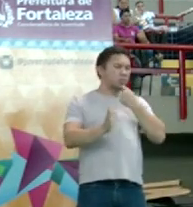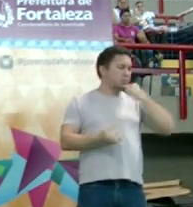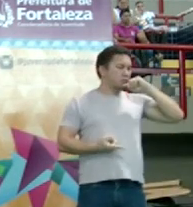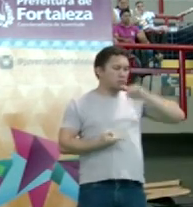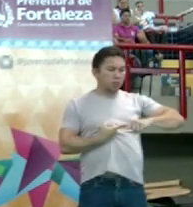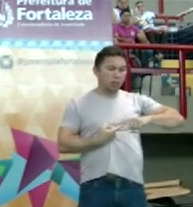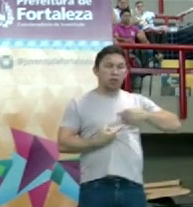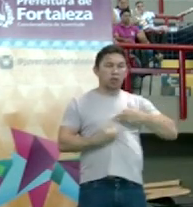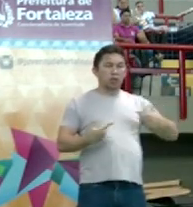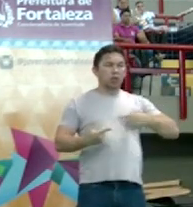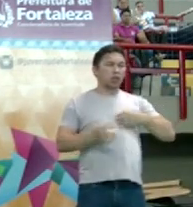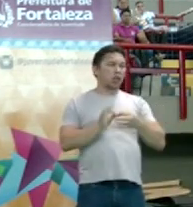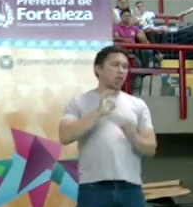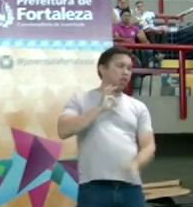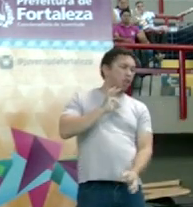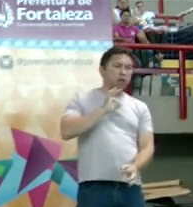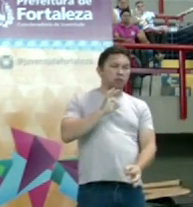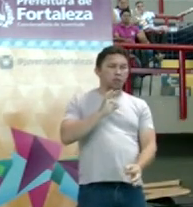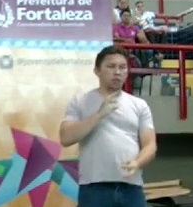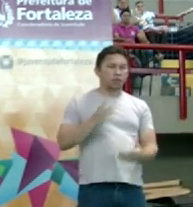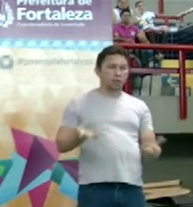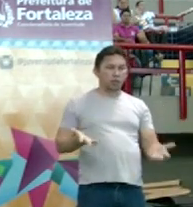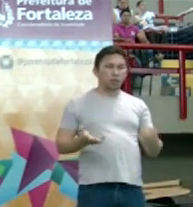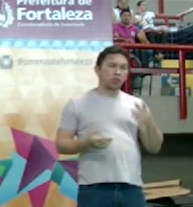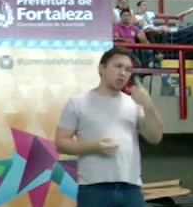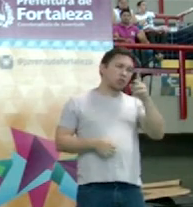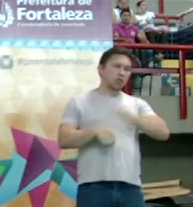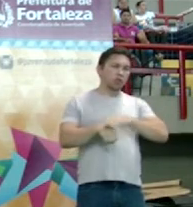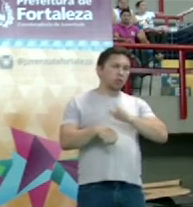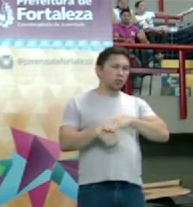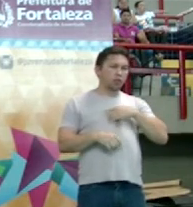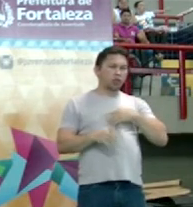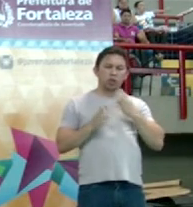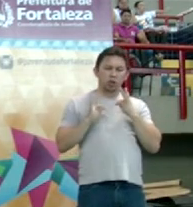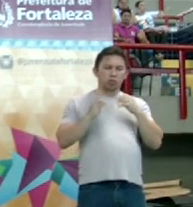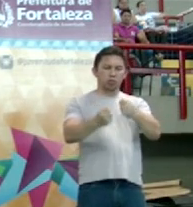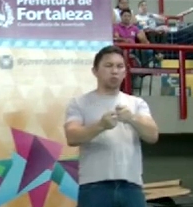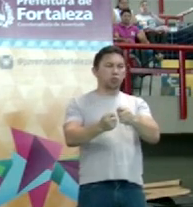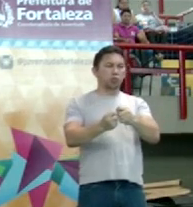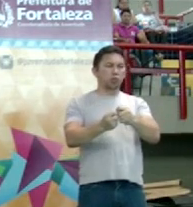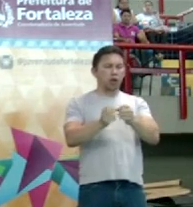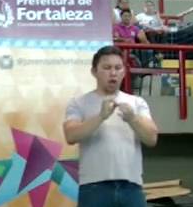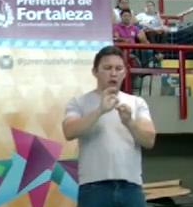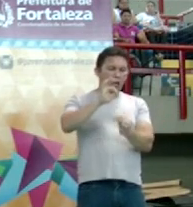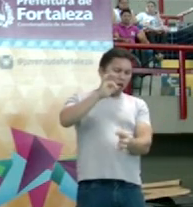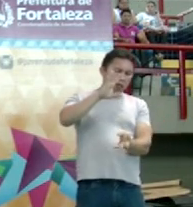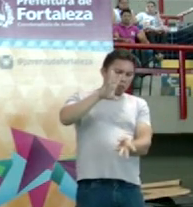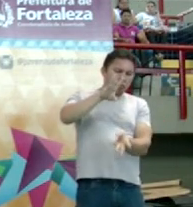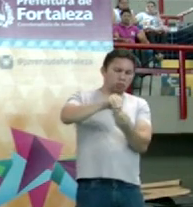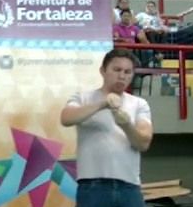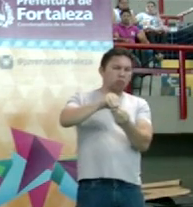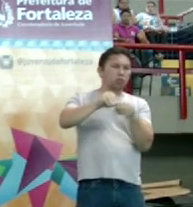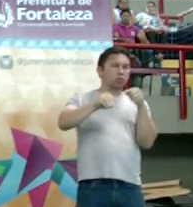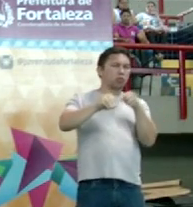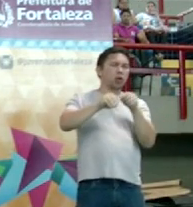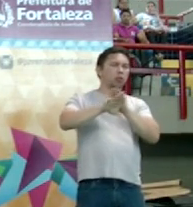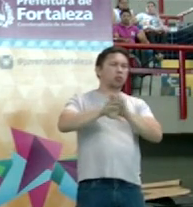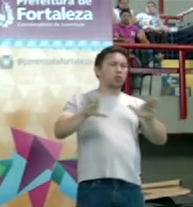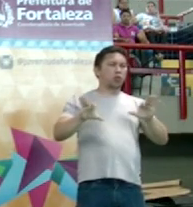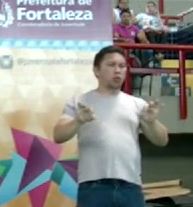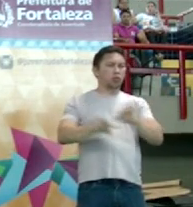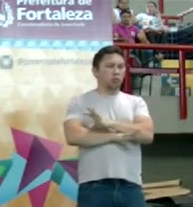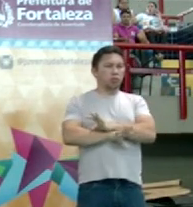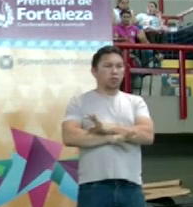sem incompletudes. O que é incompletude? Você dizer tudo, sem ser uma ideia incompleta.